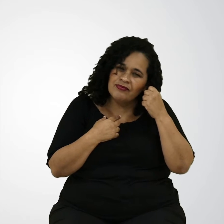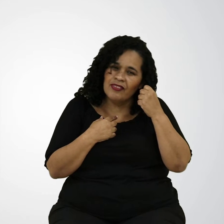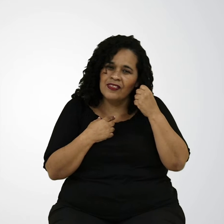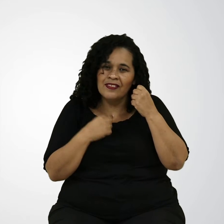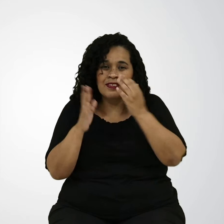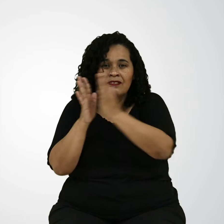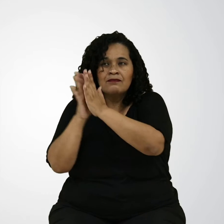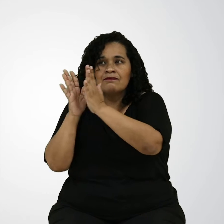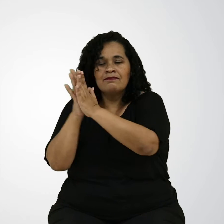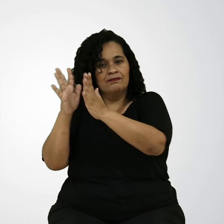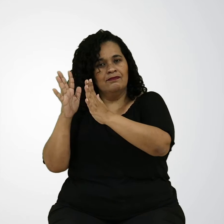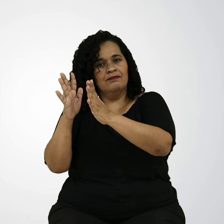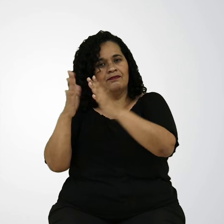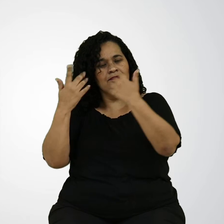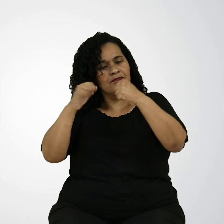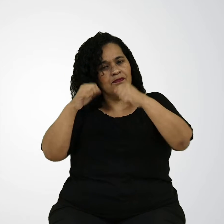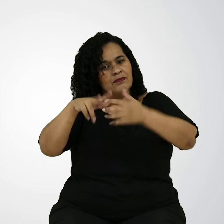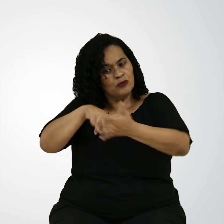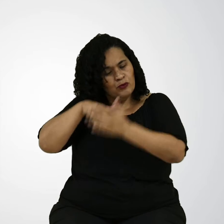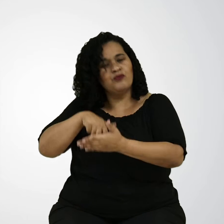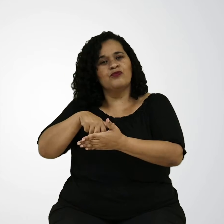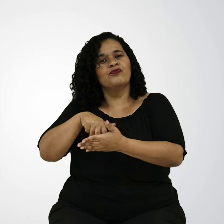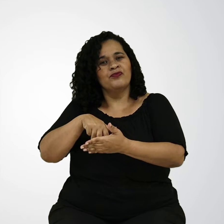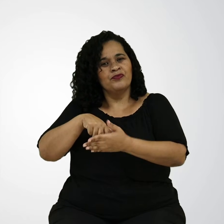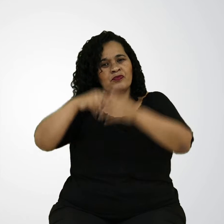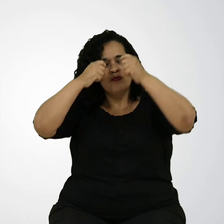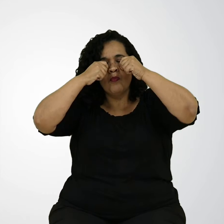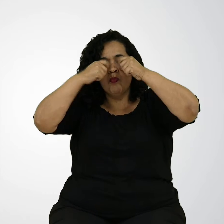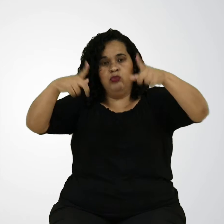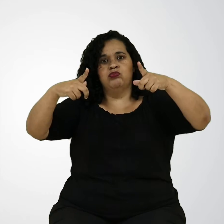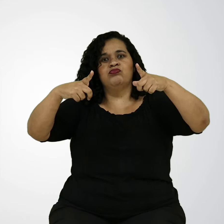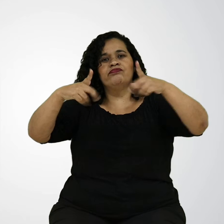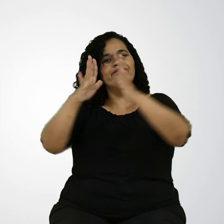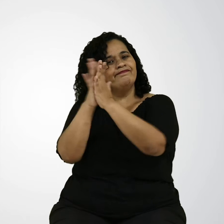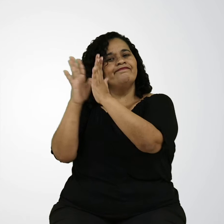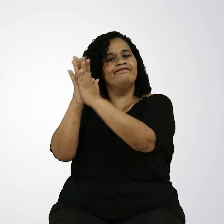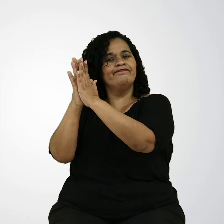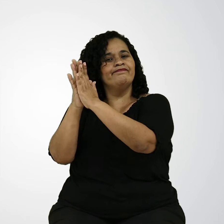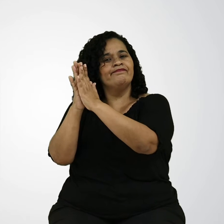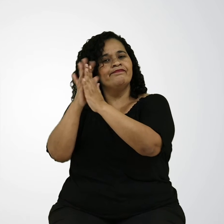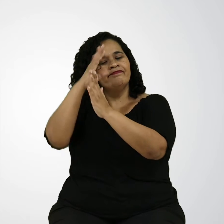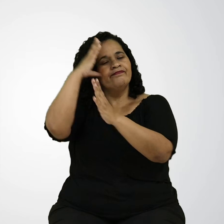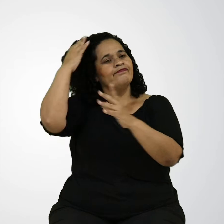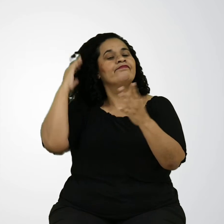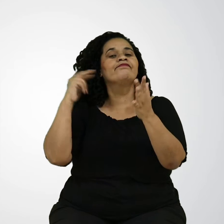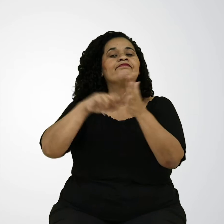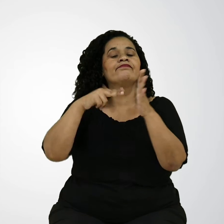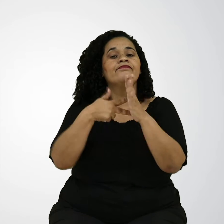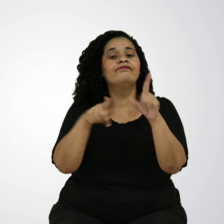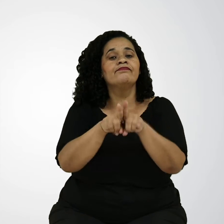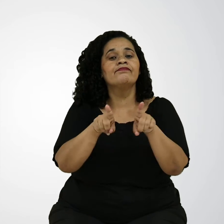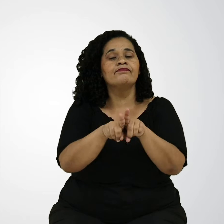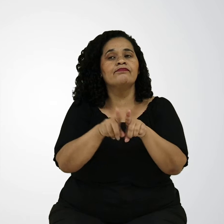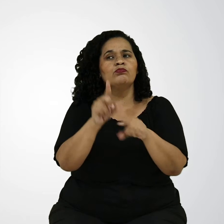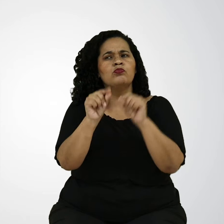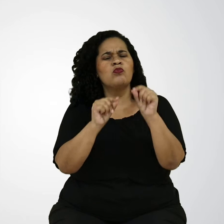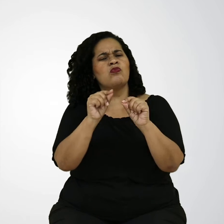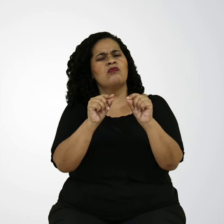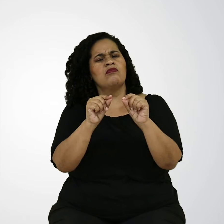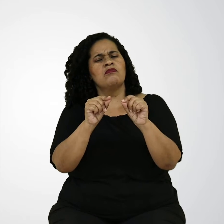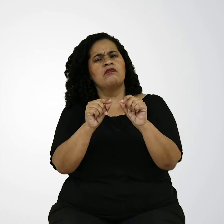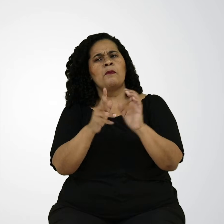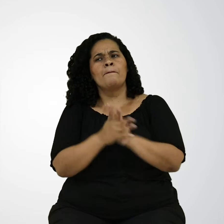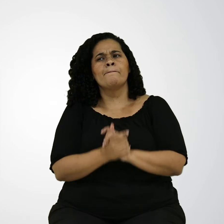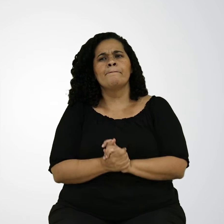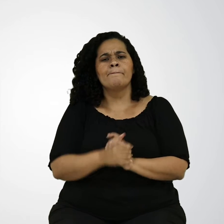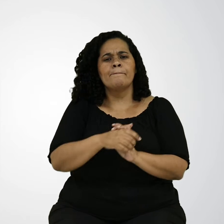vigilância tem a ver com isso, mas não só com isso. Vigilância tem a ver também com vigília. É a ideia de